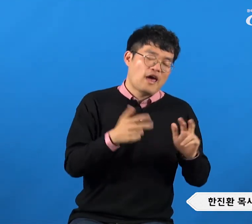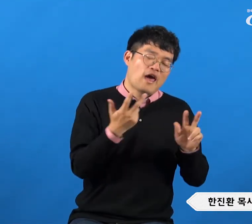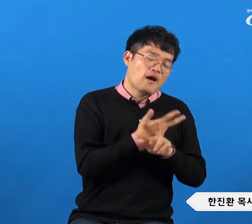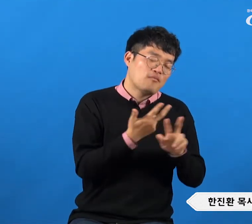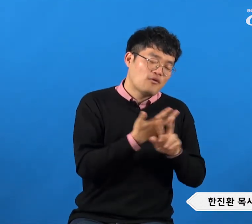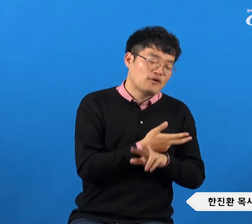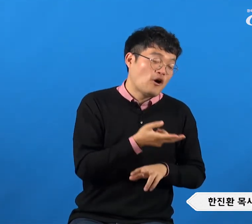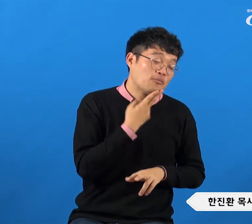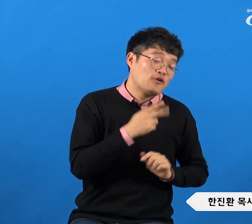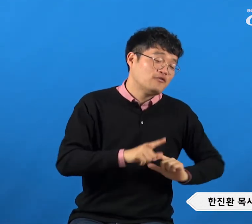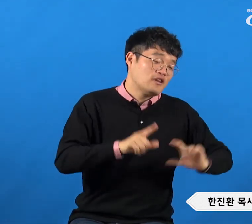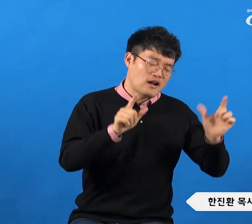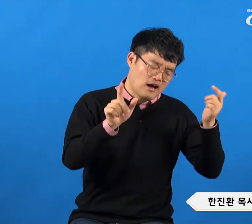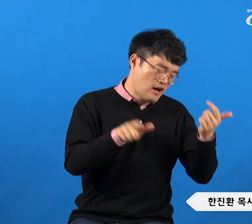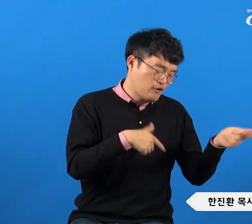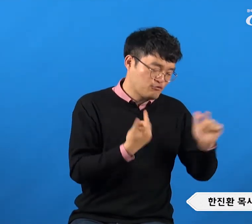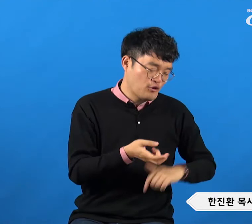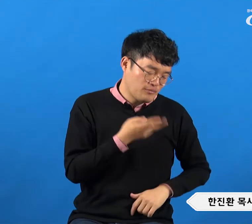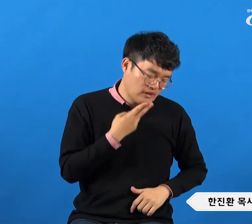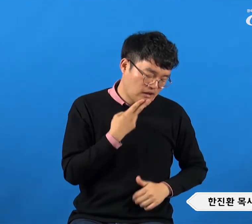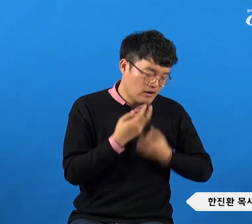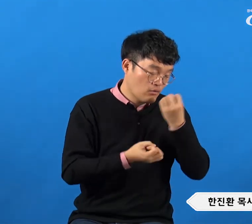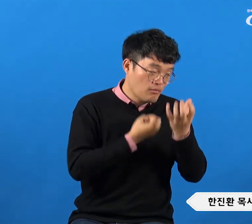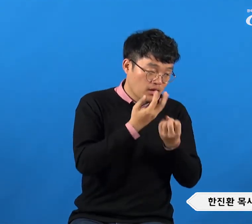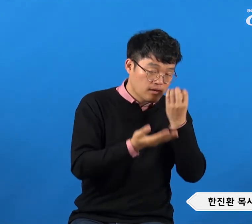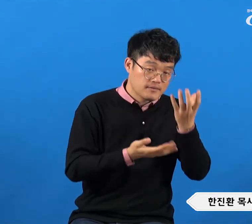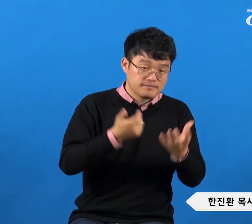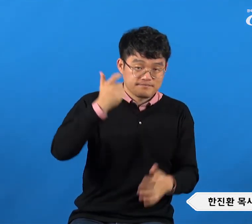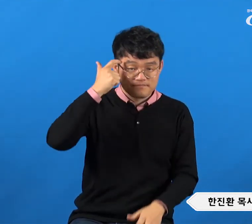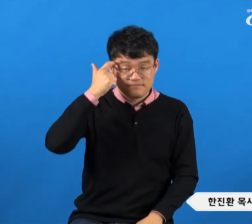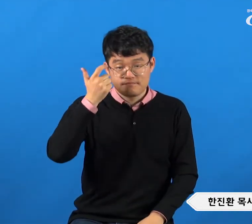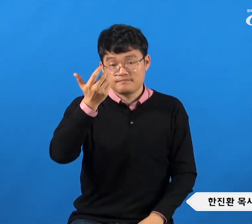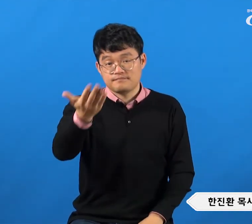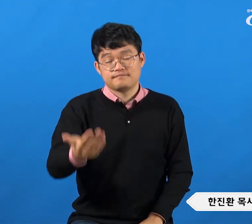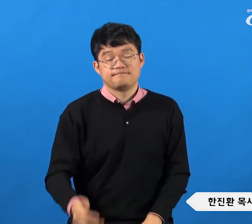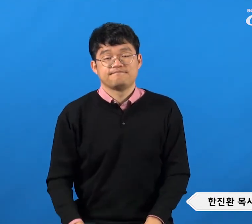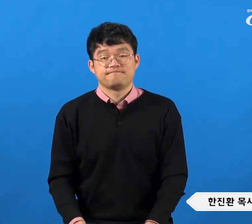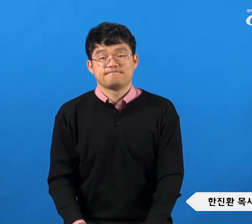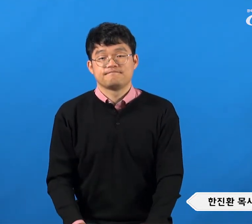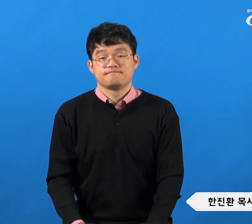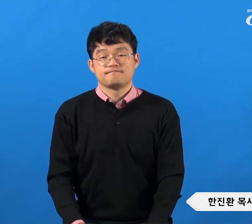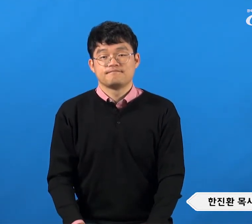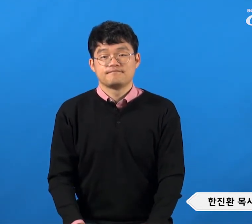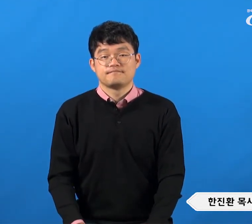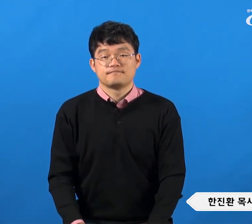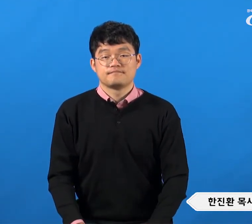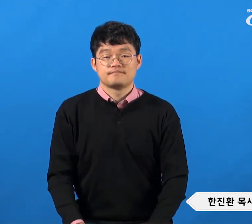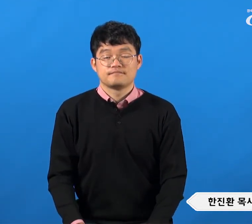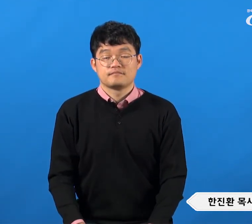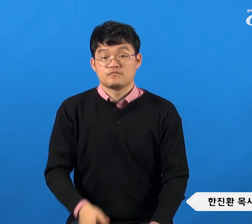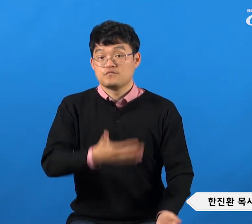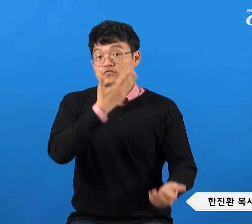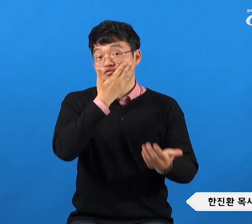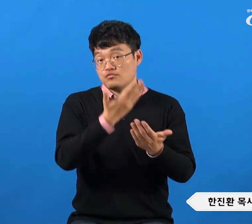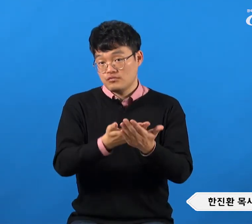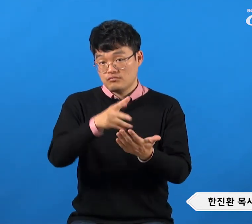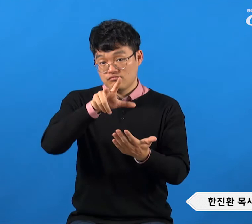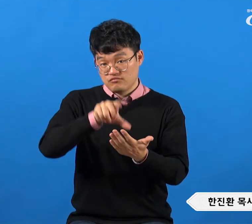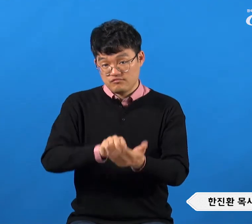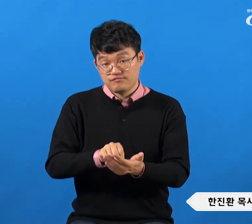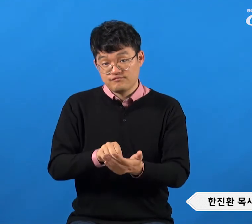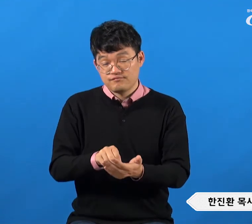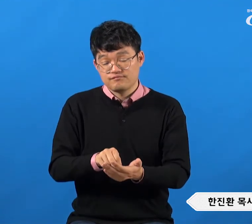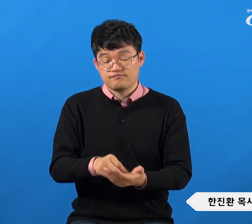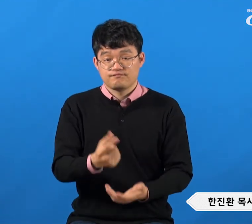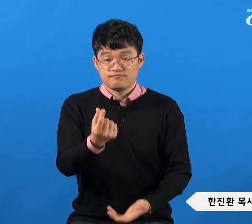생에서 행복하지 않았던 날은 단 하루도 없었다, 그 고백을 하시겠습니까? 중요한 문제